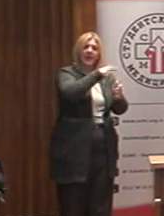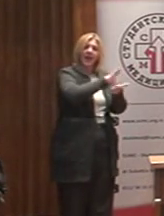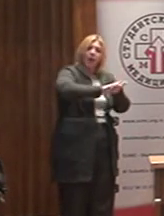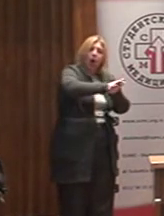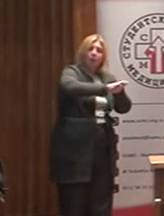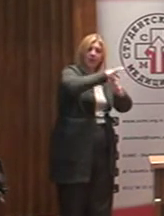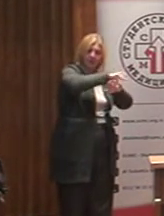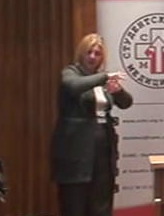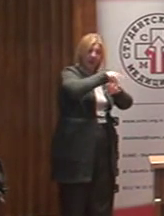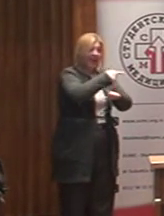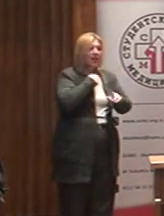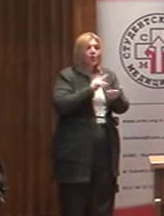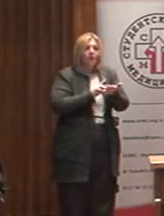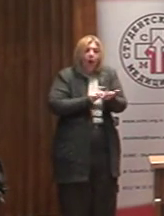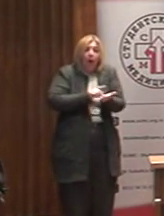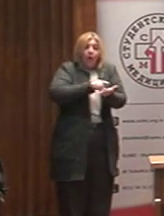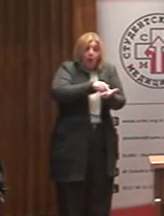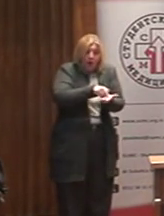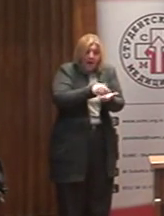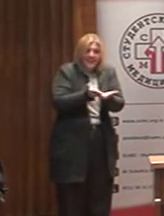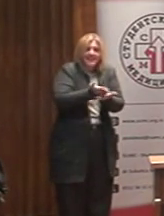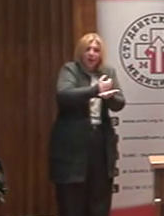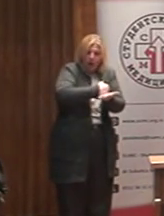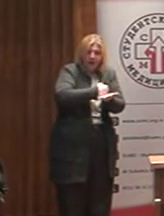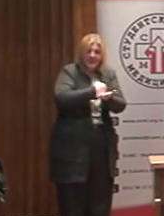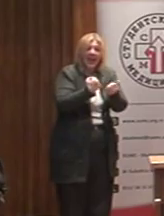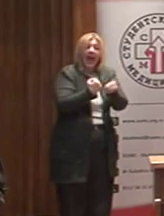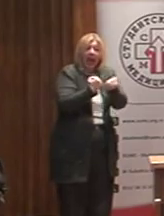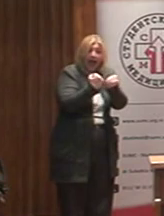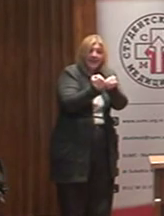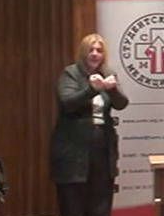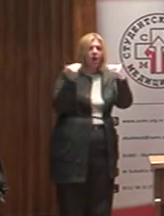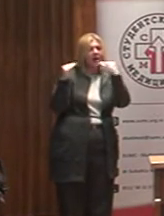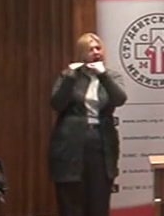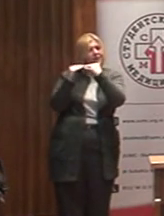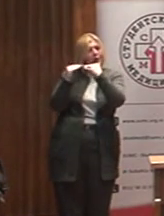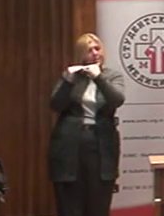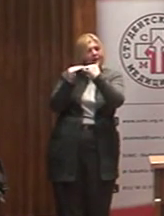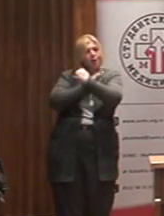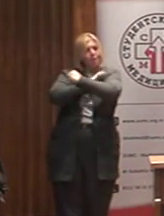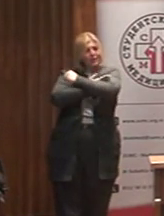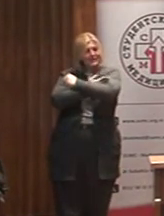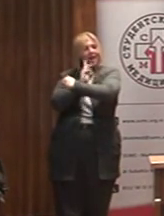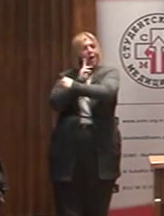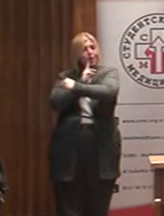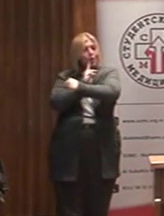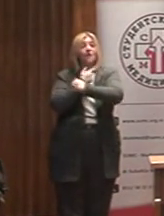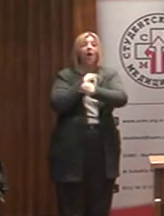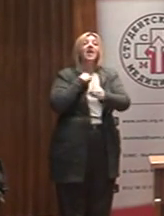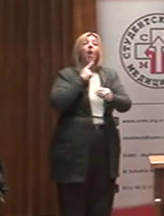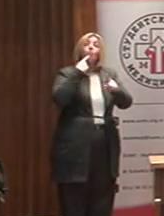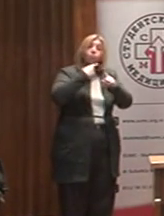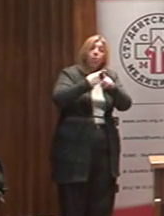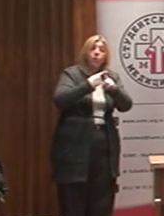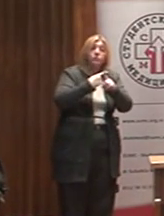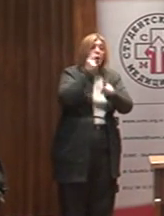knjiga pionirski korak stvaranja društva u kome se koriste znakovnog jezika aktivni i ravnopravni u iskazivanju svojih potencijala i u kojem se ljudska prava potpuno se